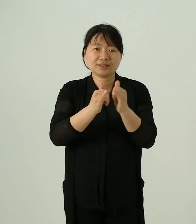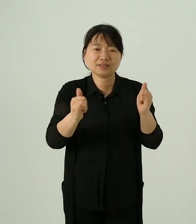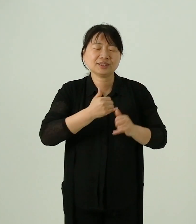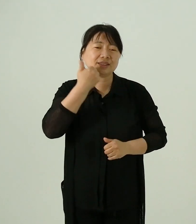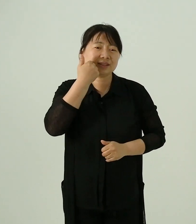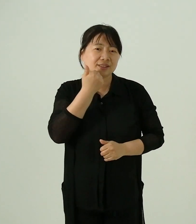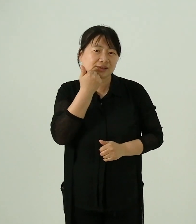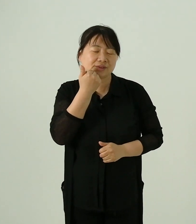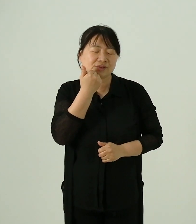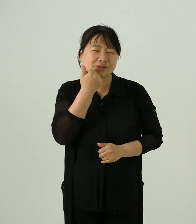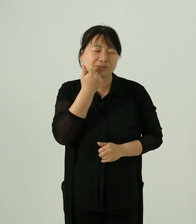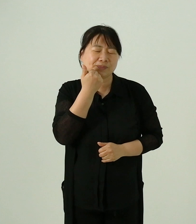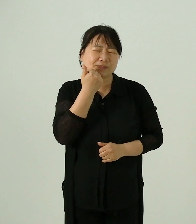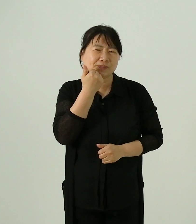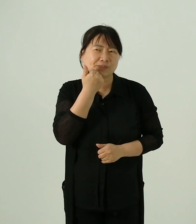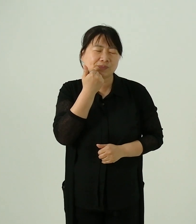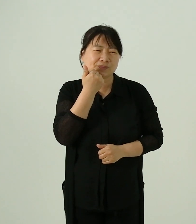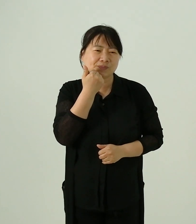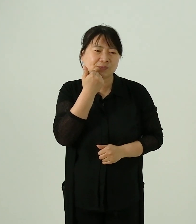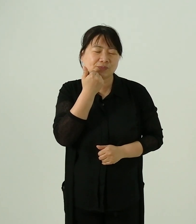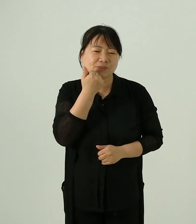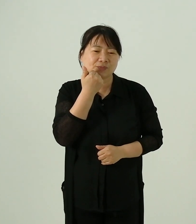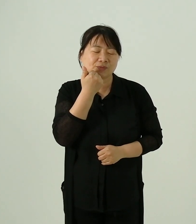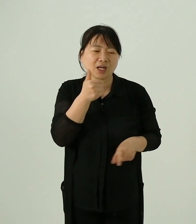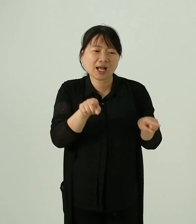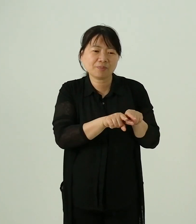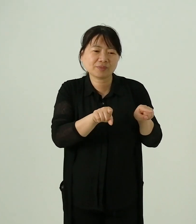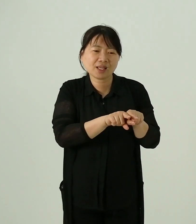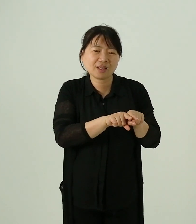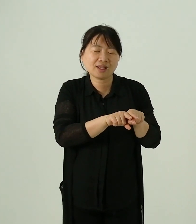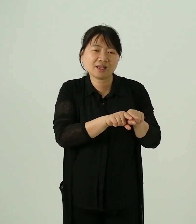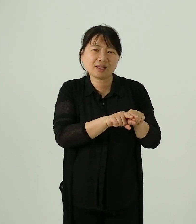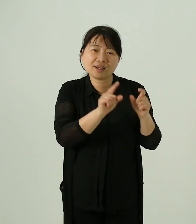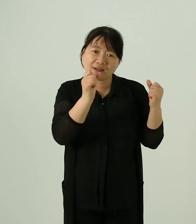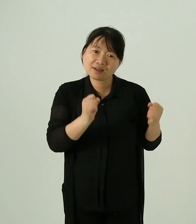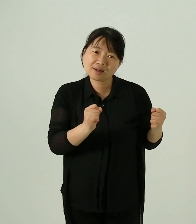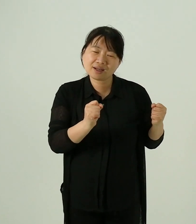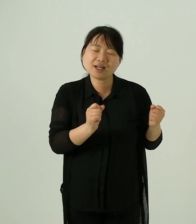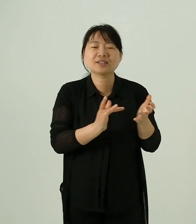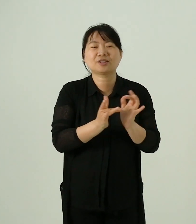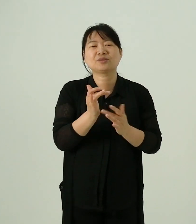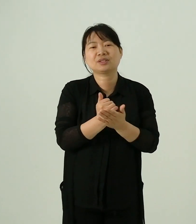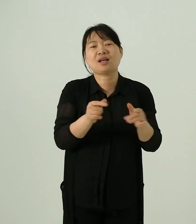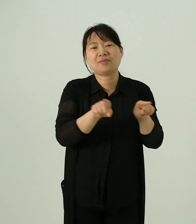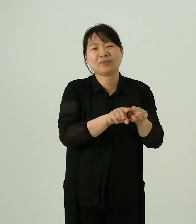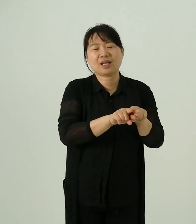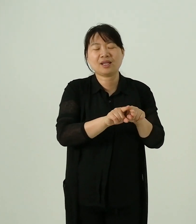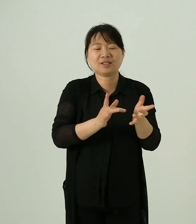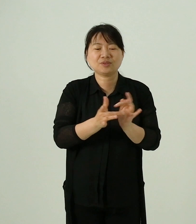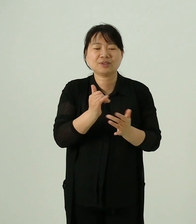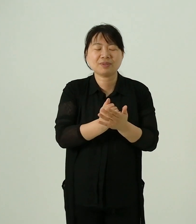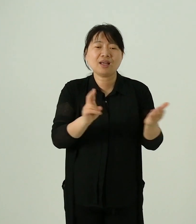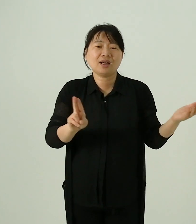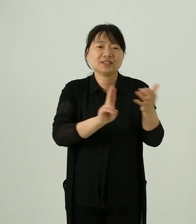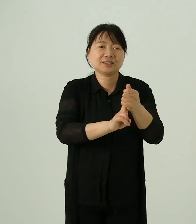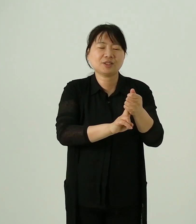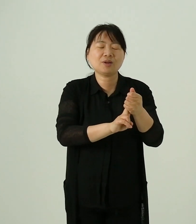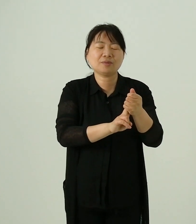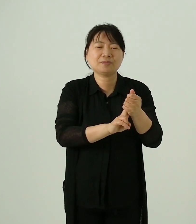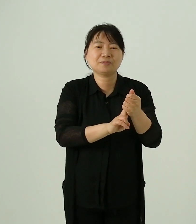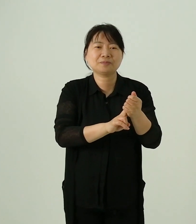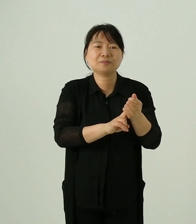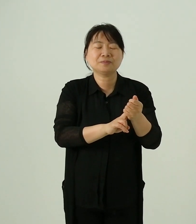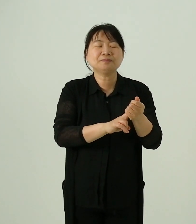누구와 함께 있어요? 지금 예수님과 함께 있단 말이에요. 그리고 그 예수님의 기적을 받고 예수님의 말씀을